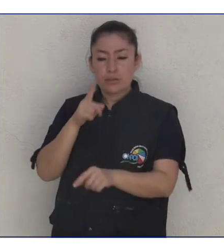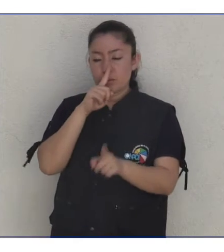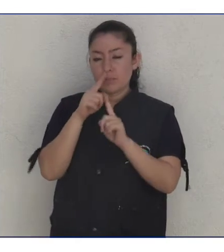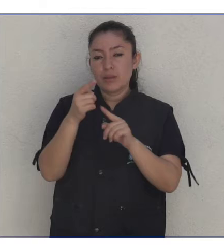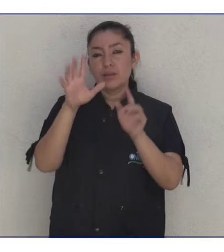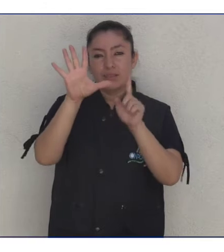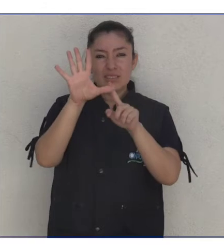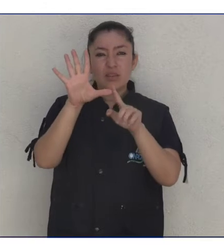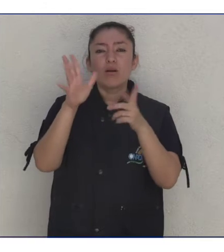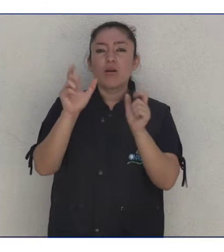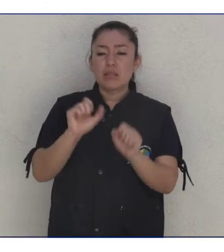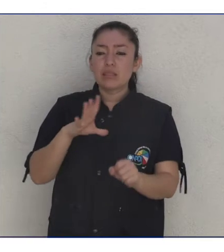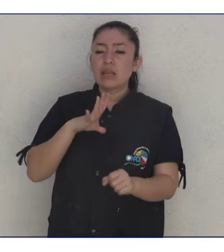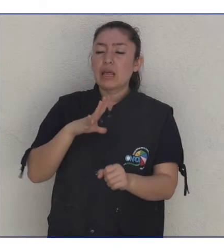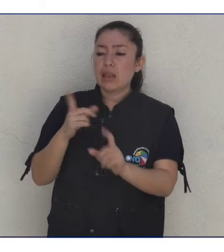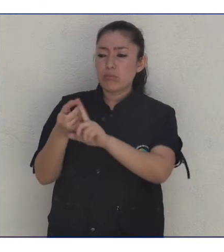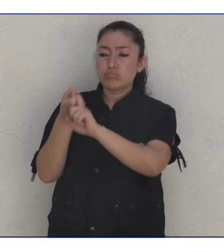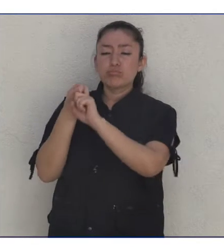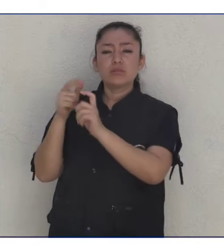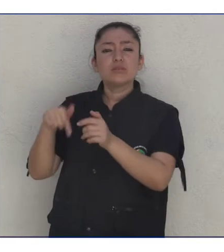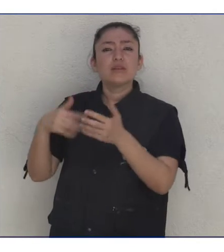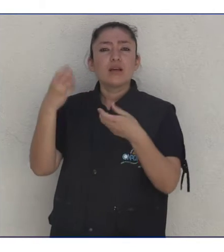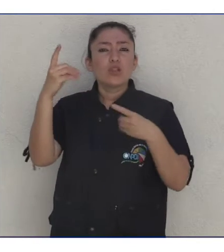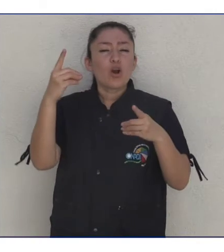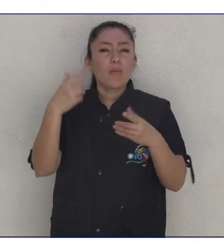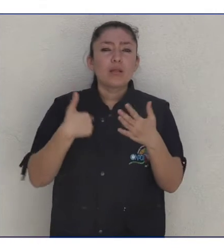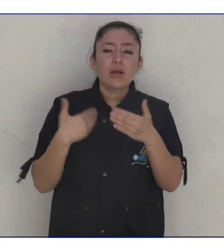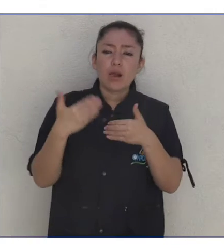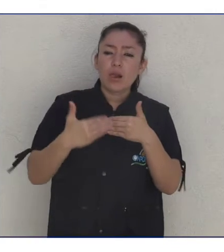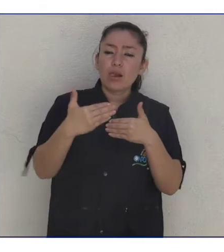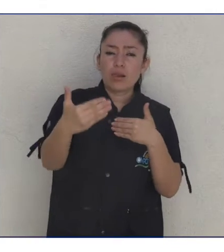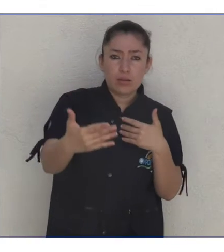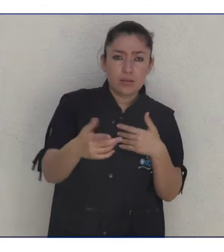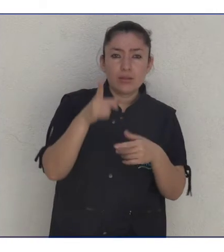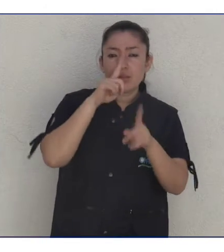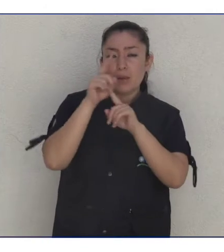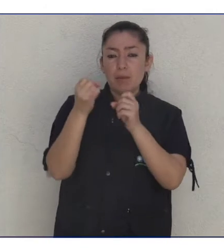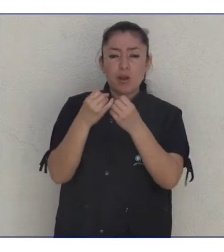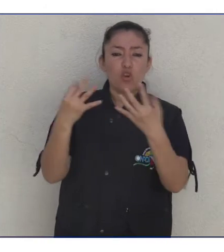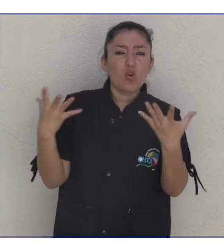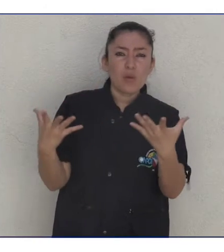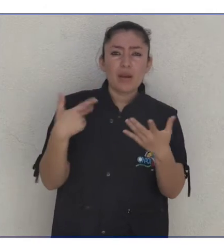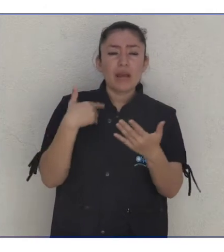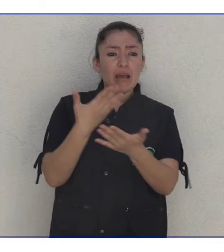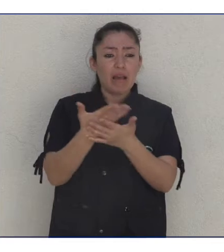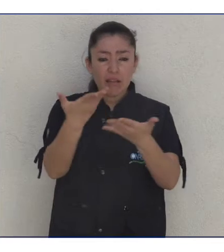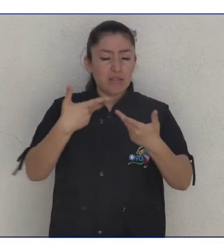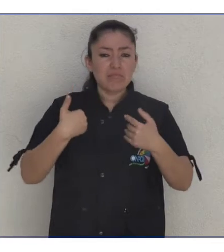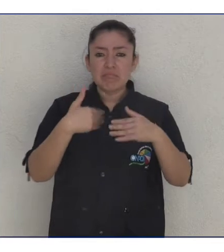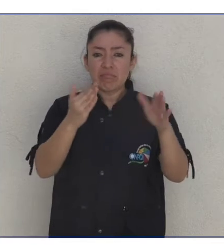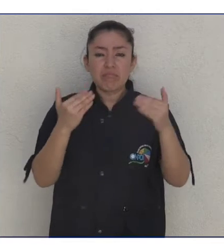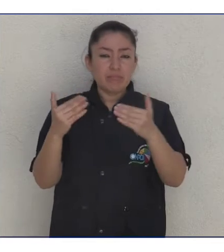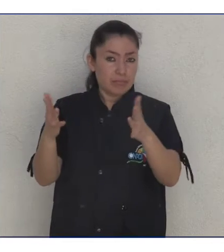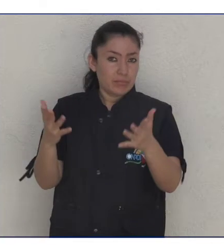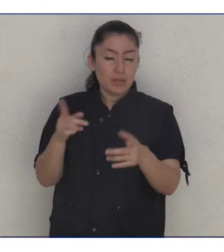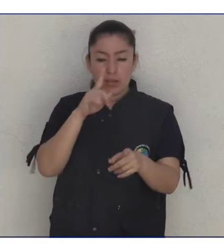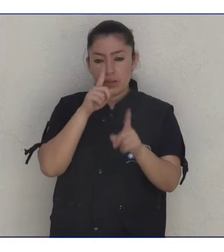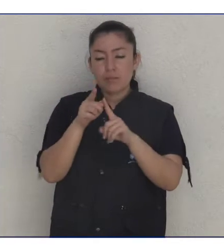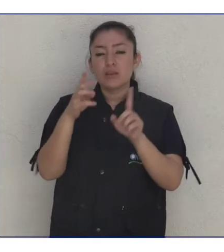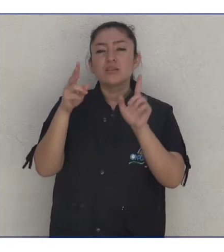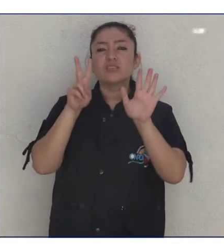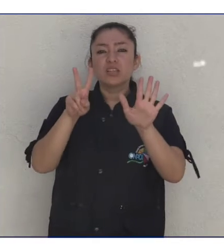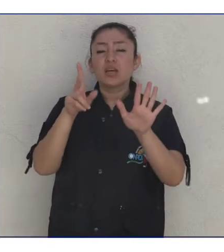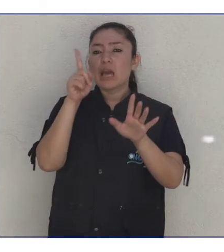cantidad de solicitudes con ampliación de plazos. 6. El número de solicitudes desechadas. 7. Cantidad